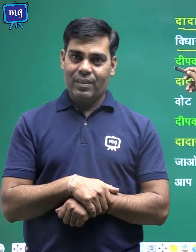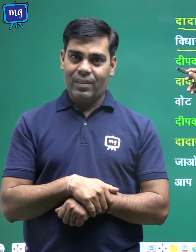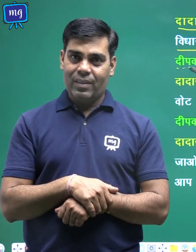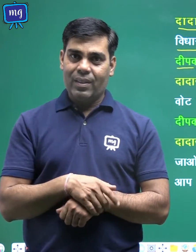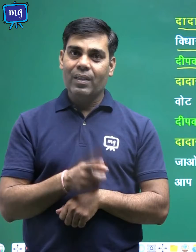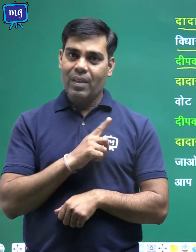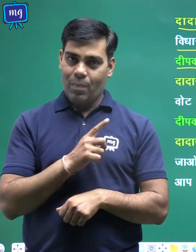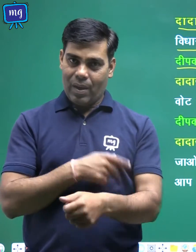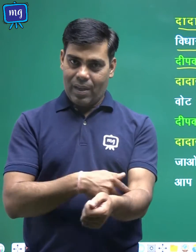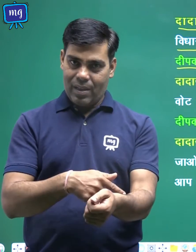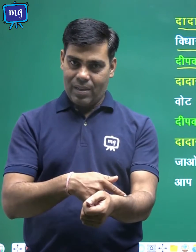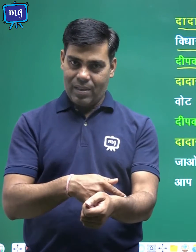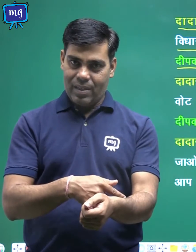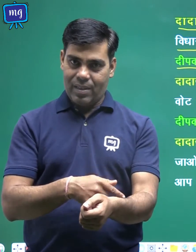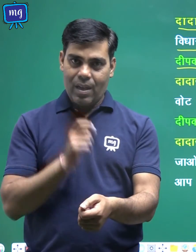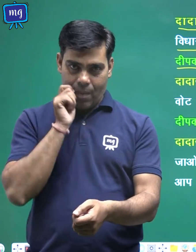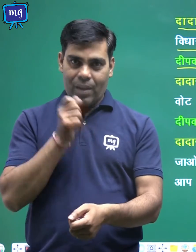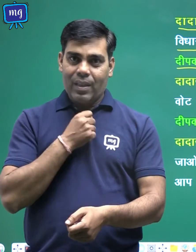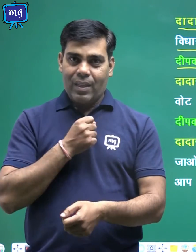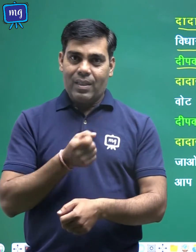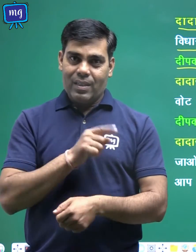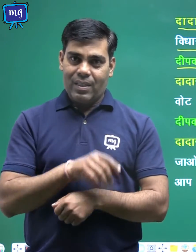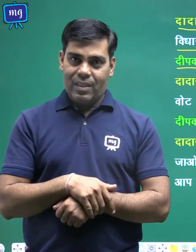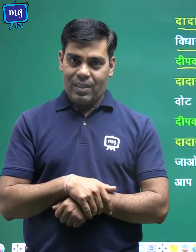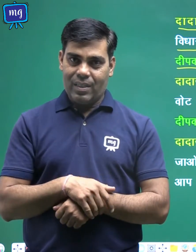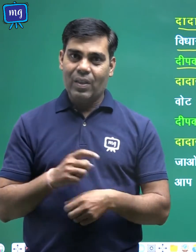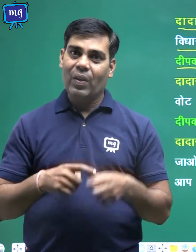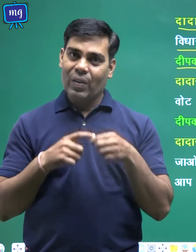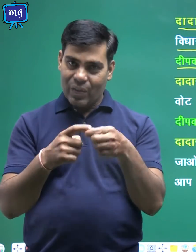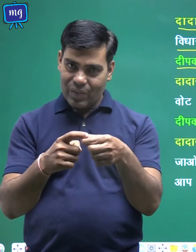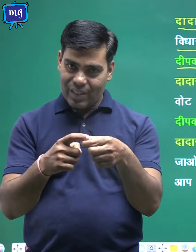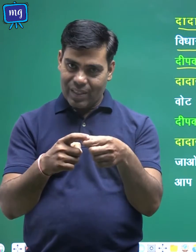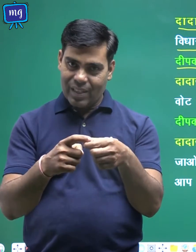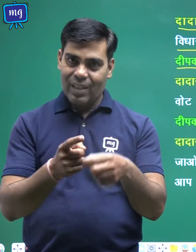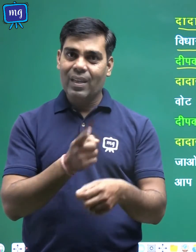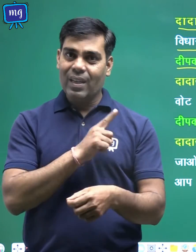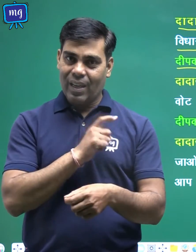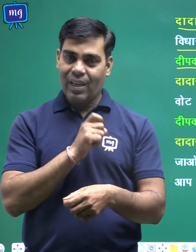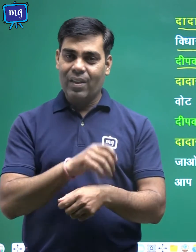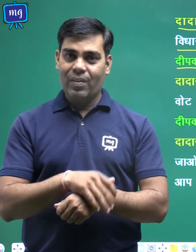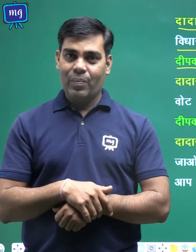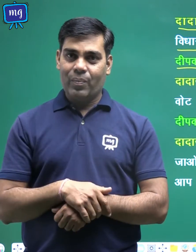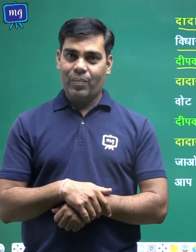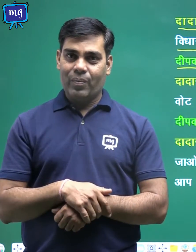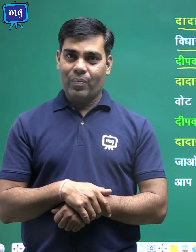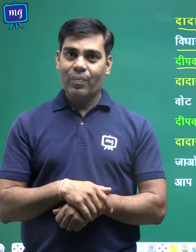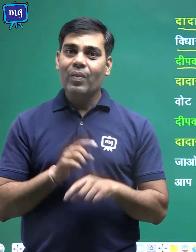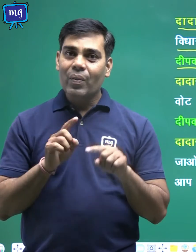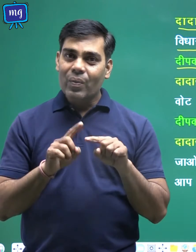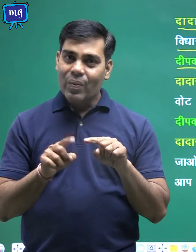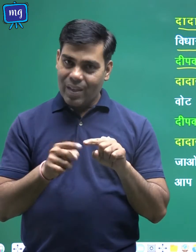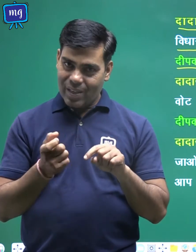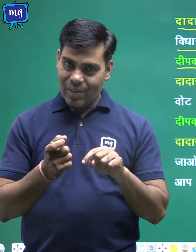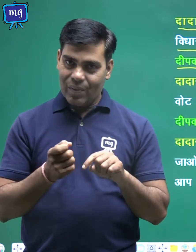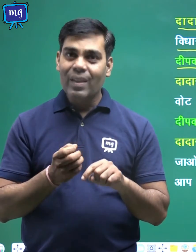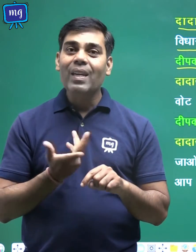दीपक अपने दादाजी से प्रश्न करता है कि ये चुनाव